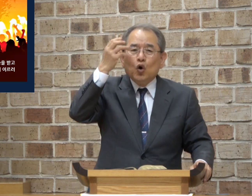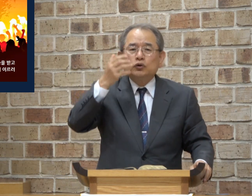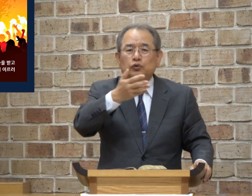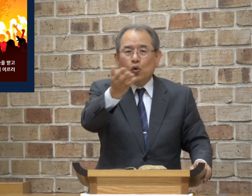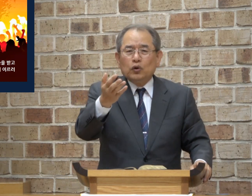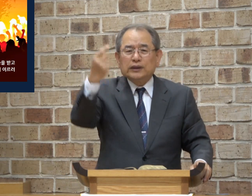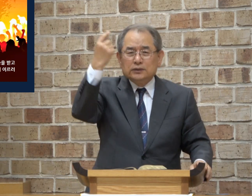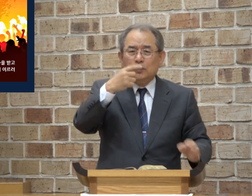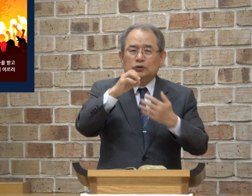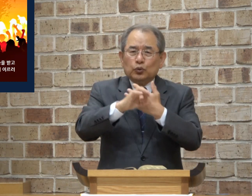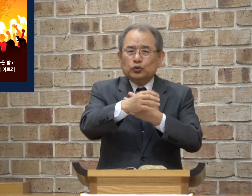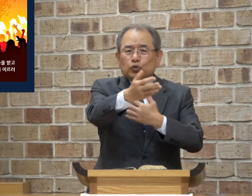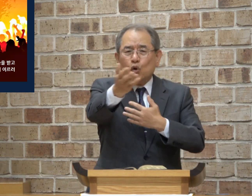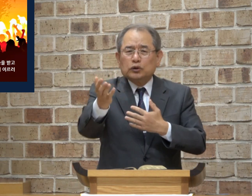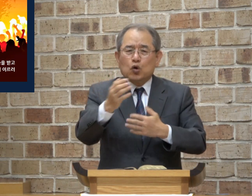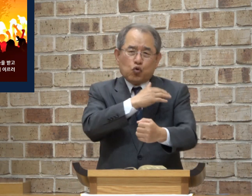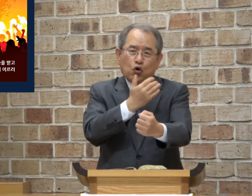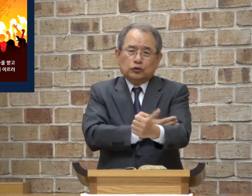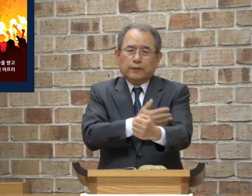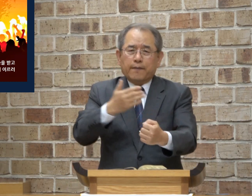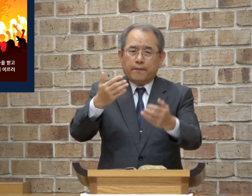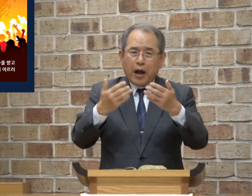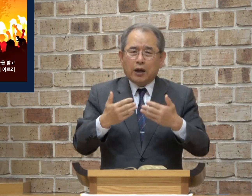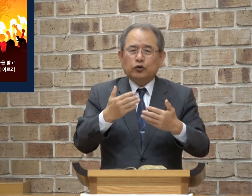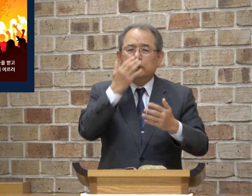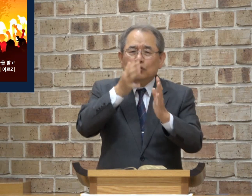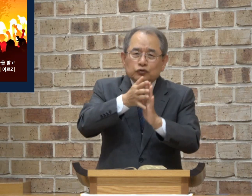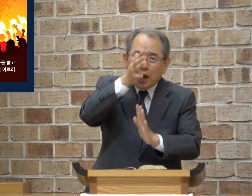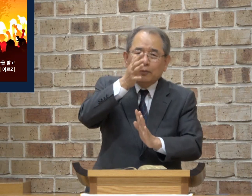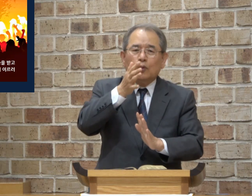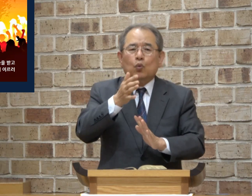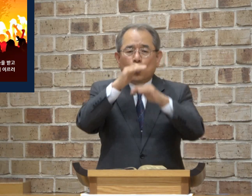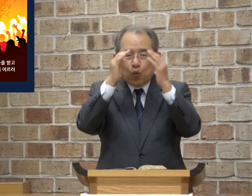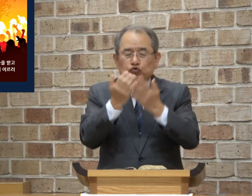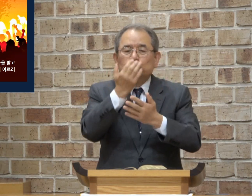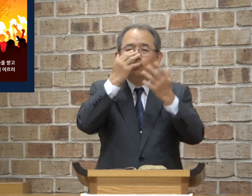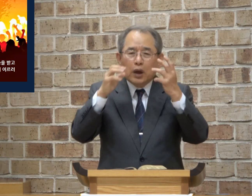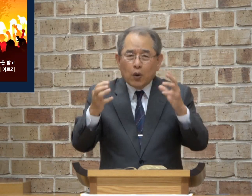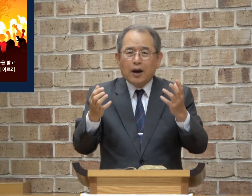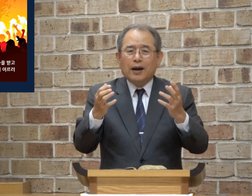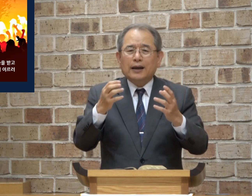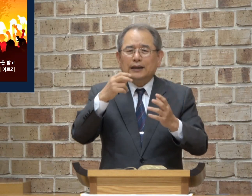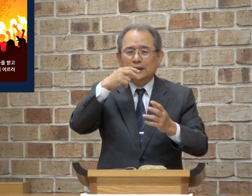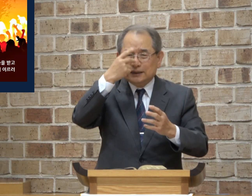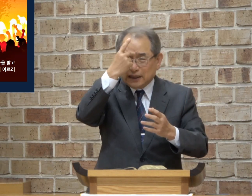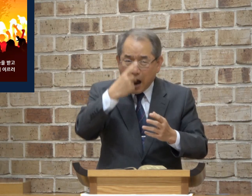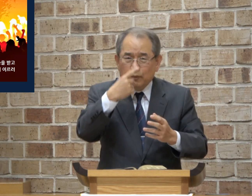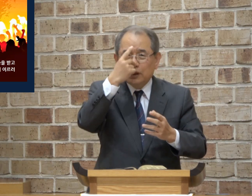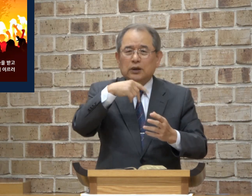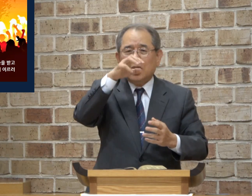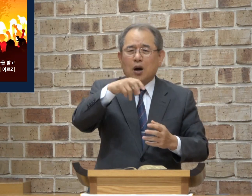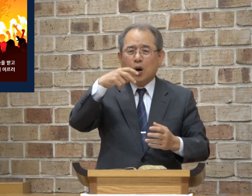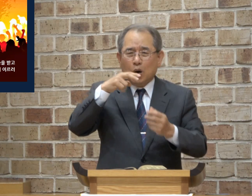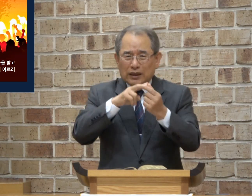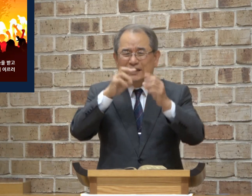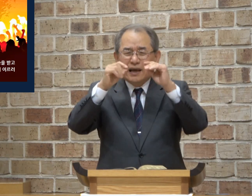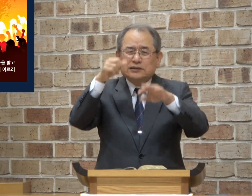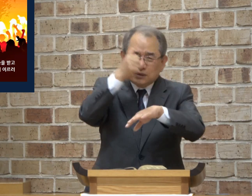오직 성령이 너희에게 임하시면 너희가 권능을 받고 예루살렘과 온 유대와 사마리아와 땅